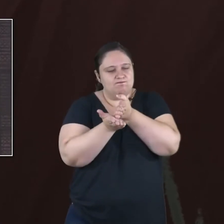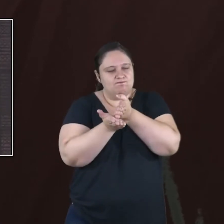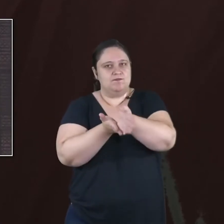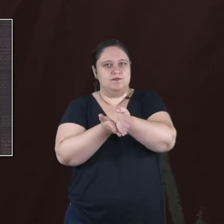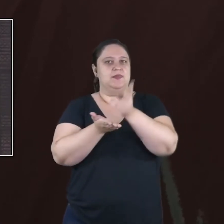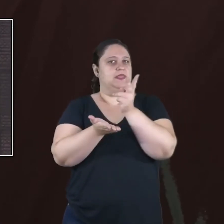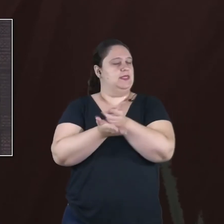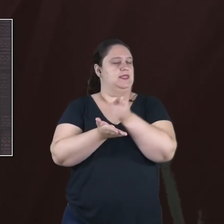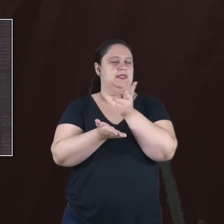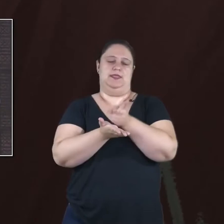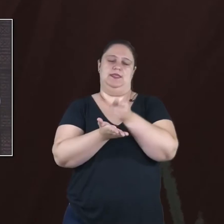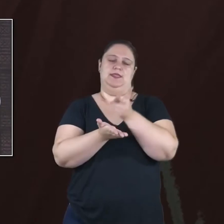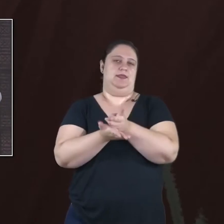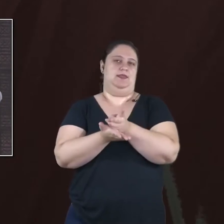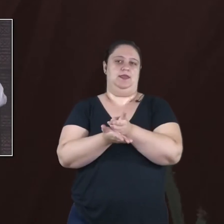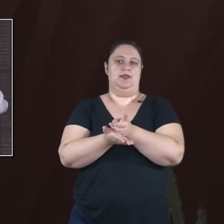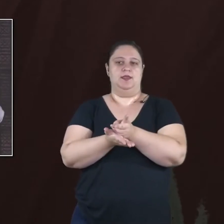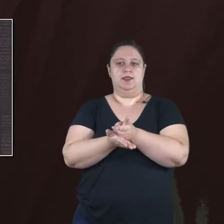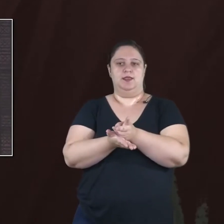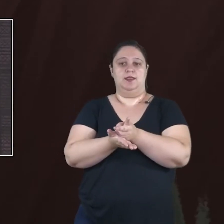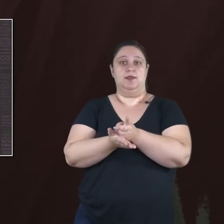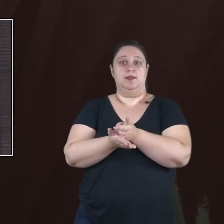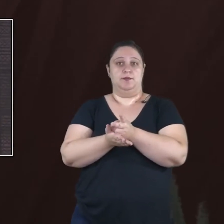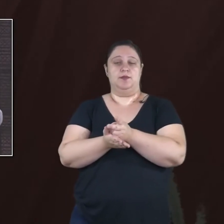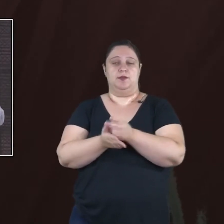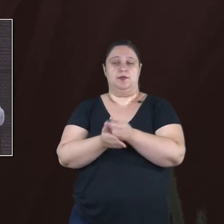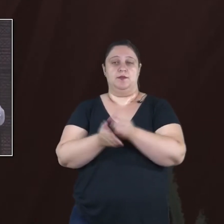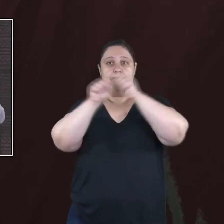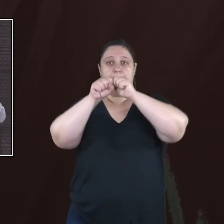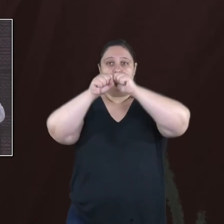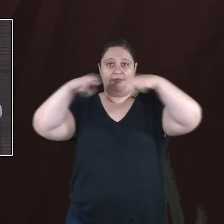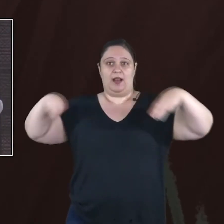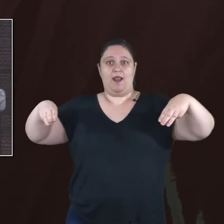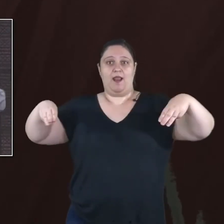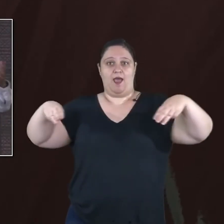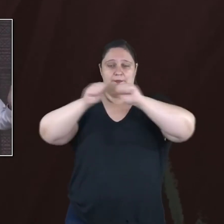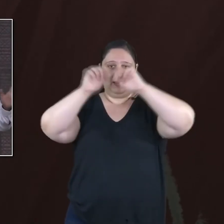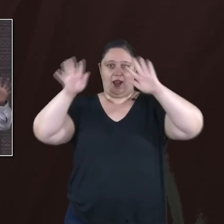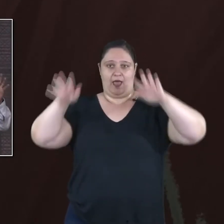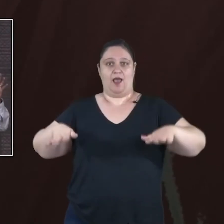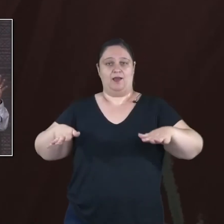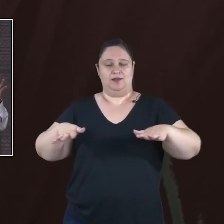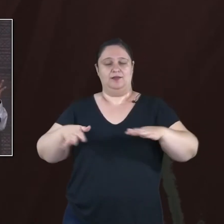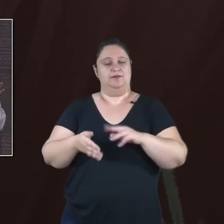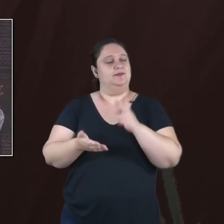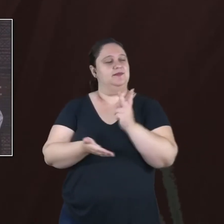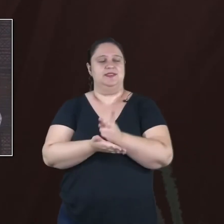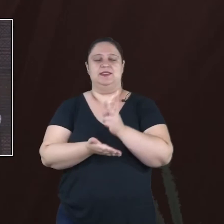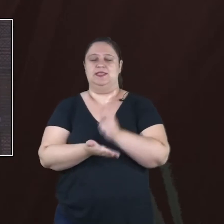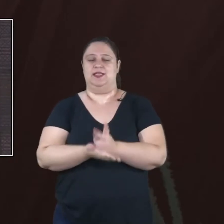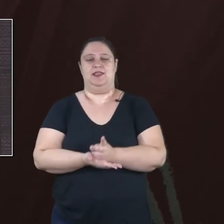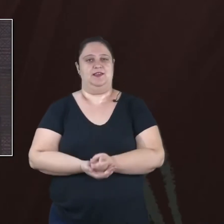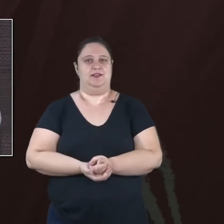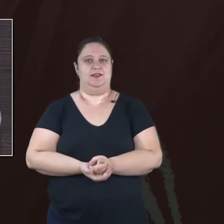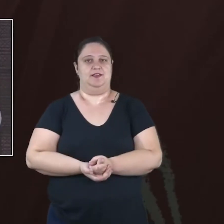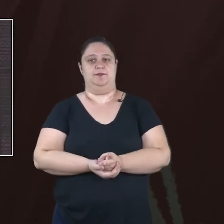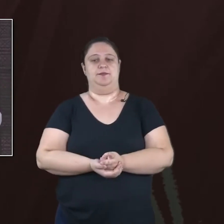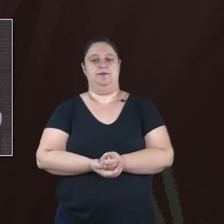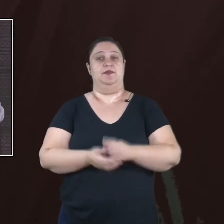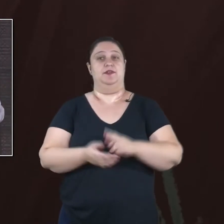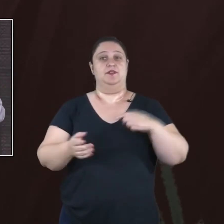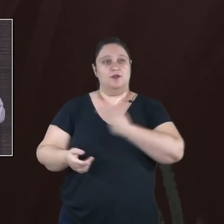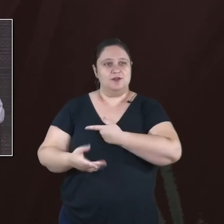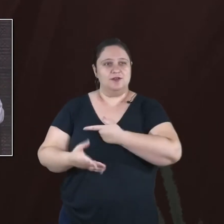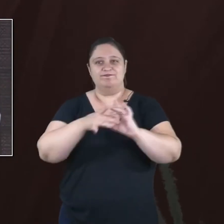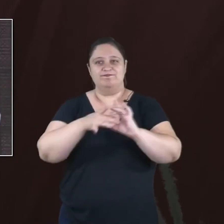Deus. A palavra profética tem feito milagres. A palavra profética tem trabalhado entre nós, trabalhando em nossa unidade e